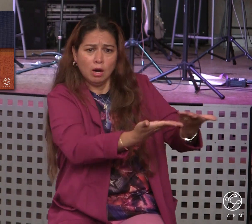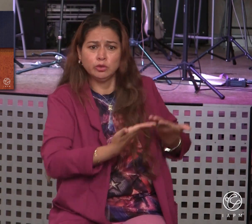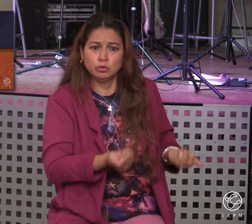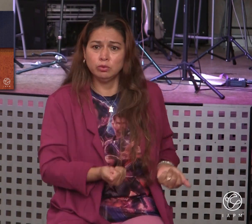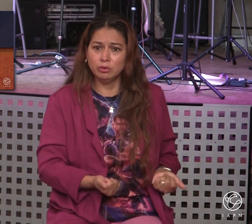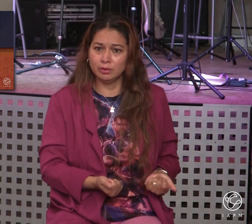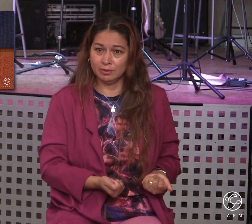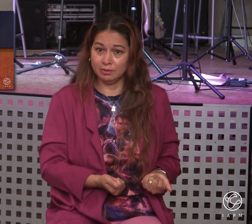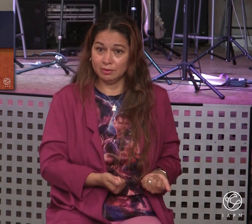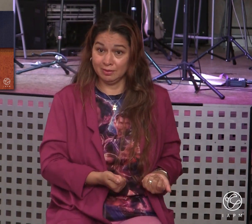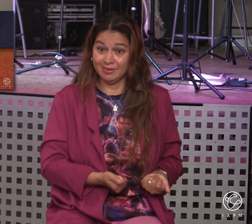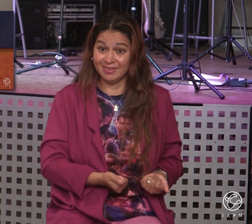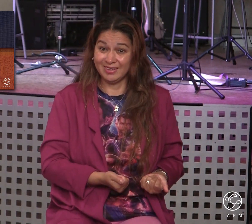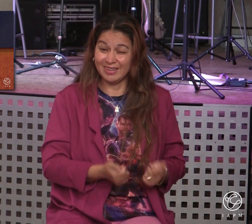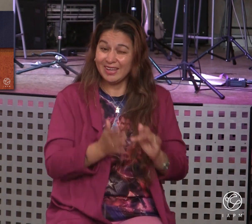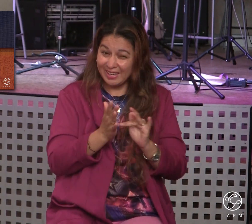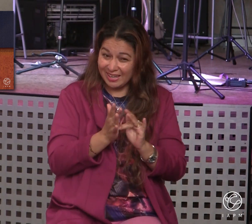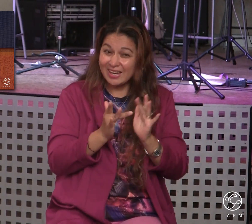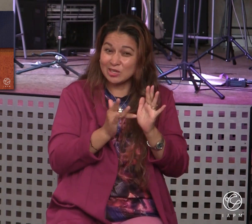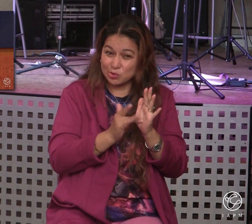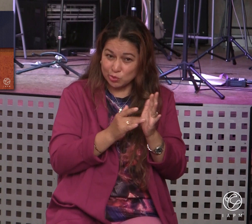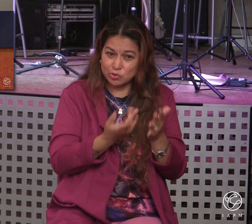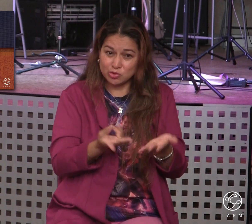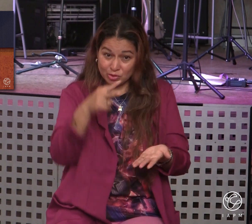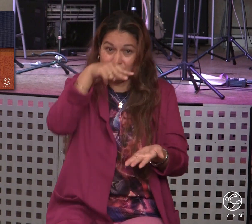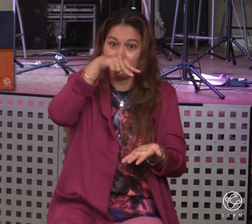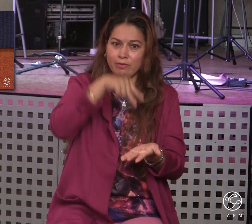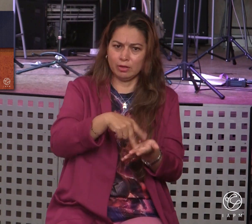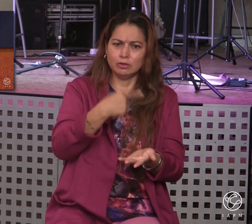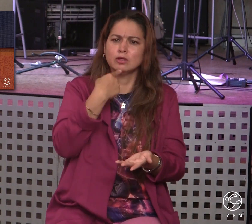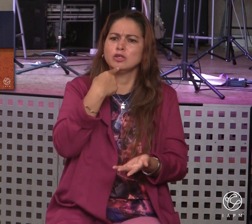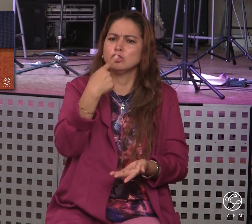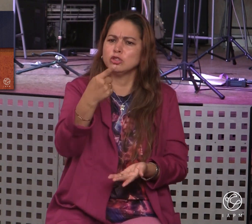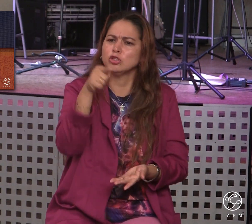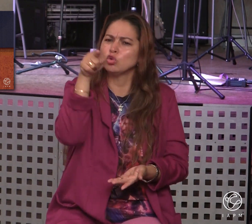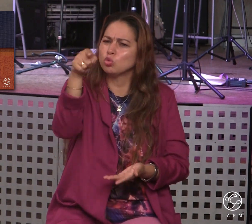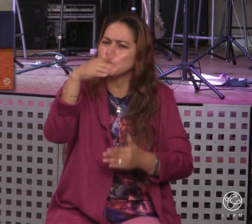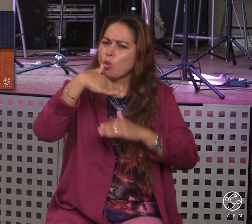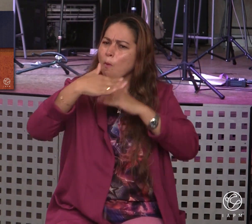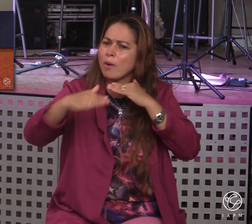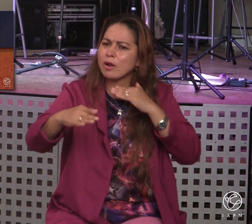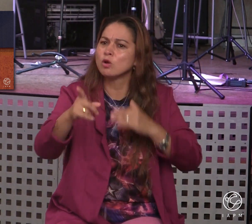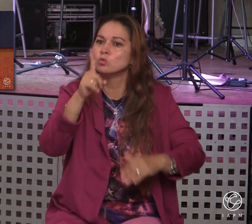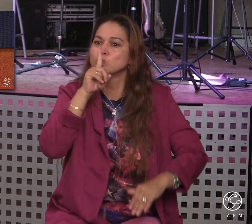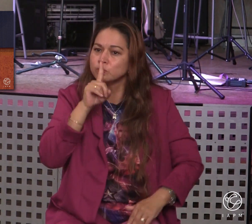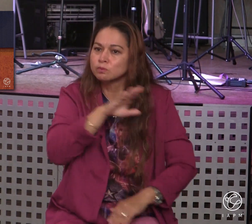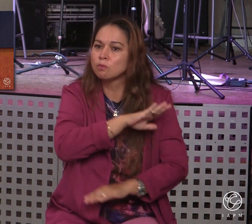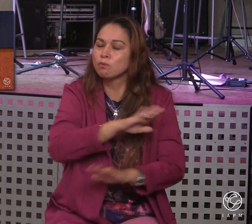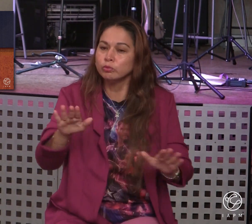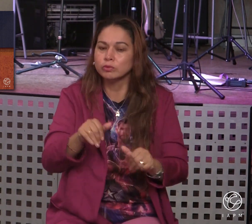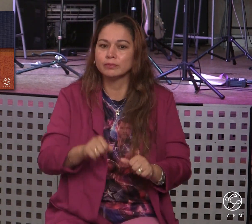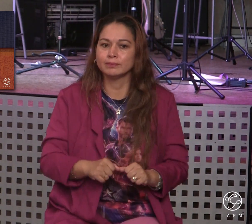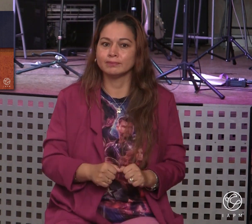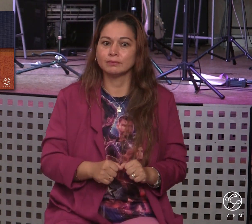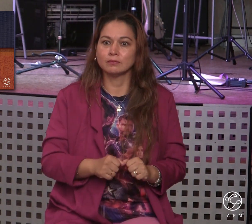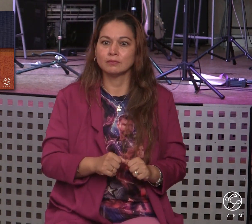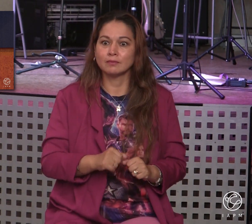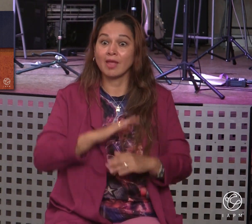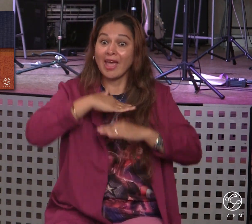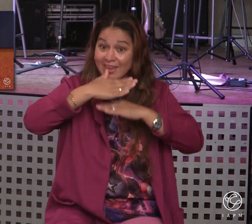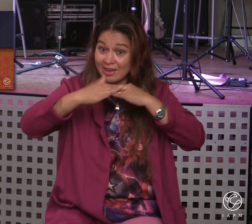es este que aun los vientos y el mar le obedecen?